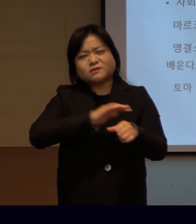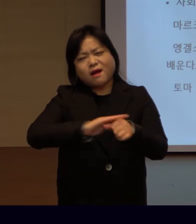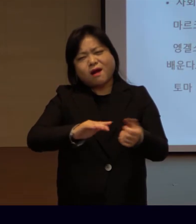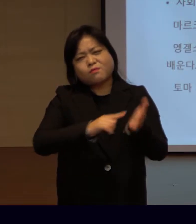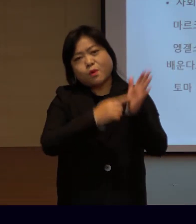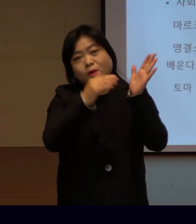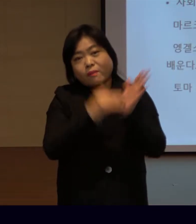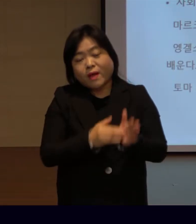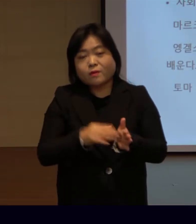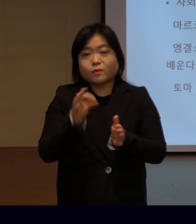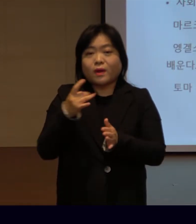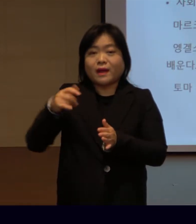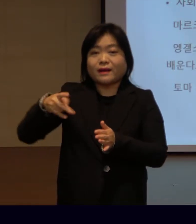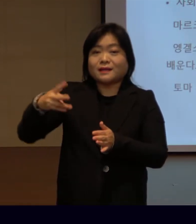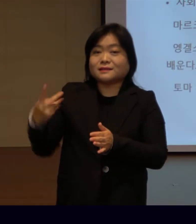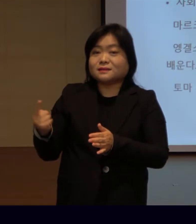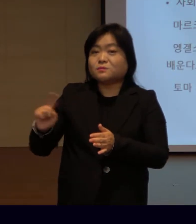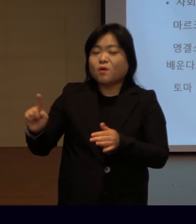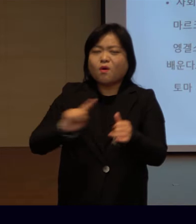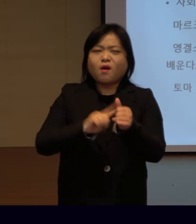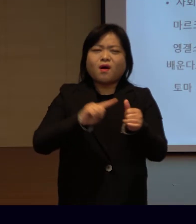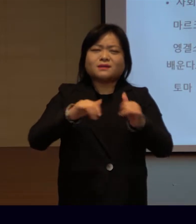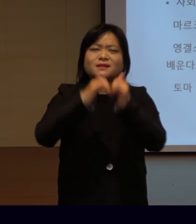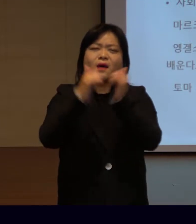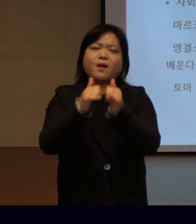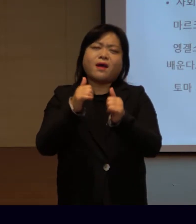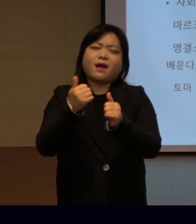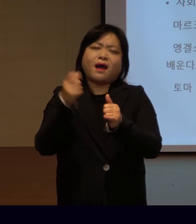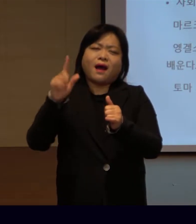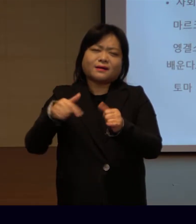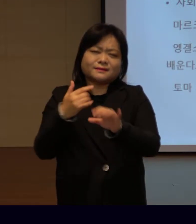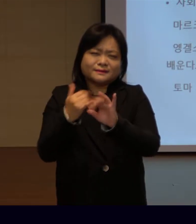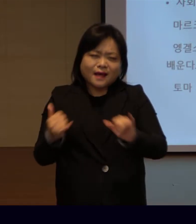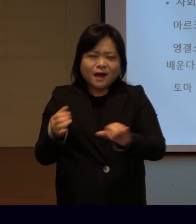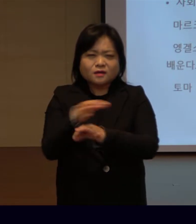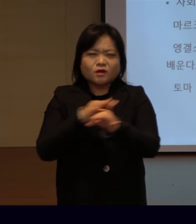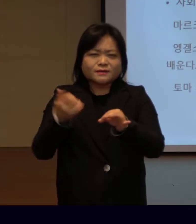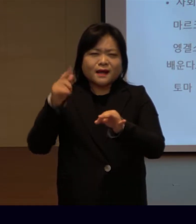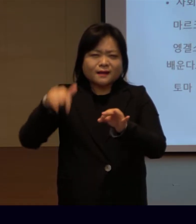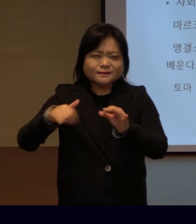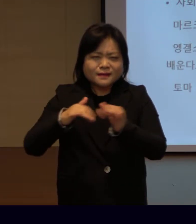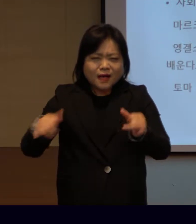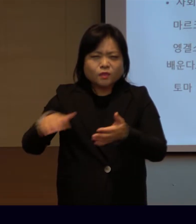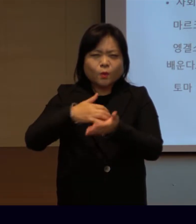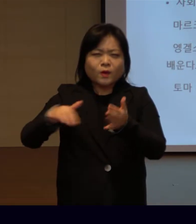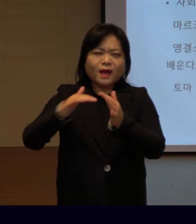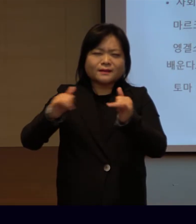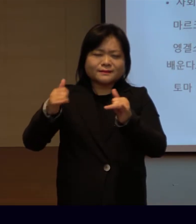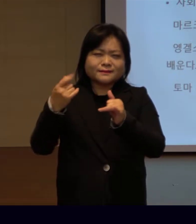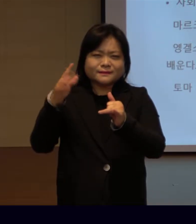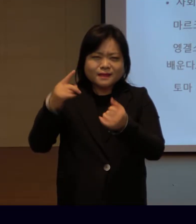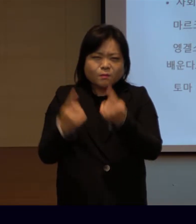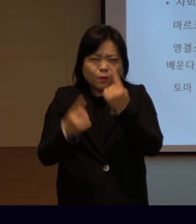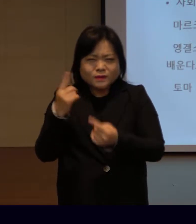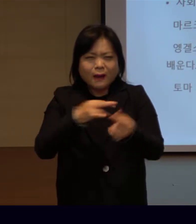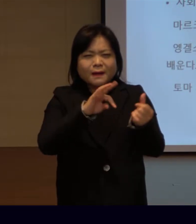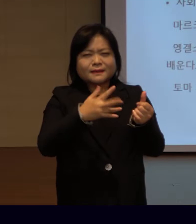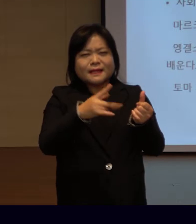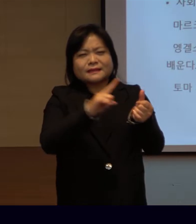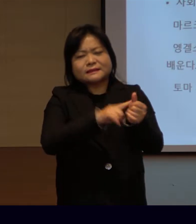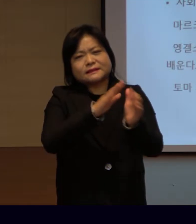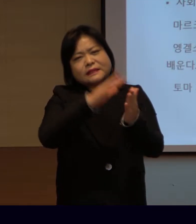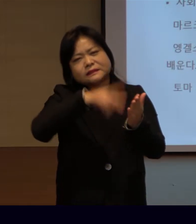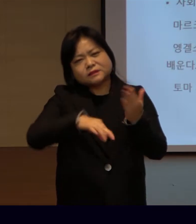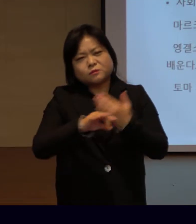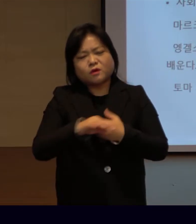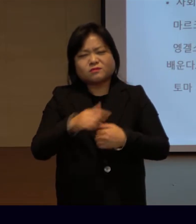어떤 경제학자, 그 어떤 통계학자의 책보다 발자크의 책을 보면 그 시대 상황을 너무 잘 알 수